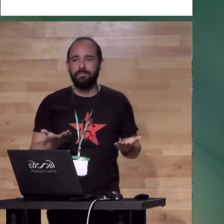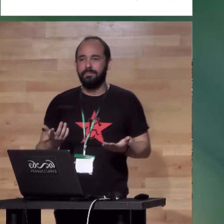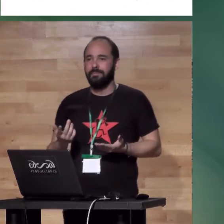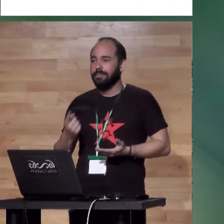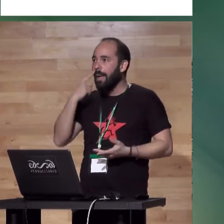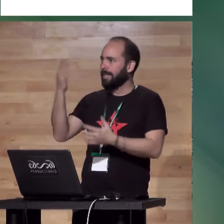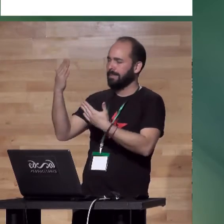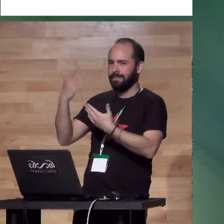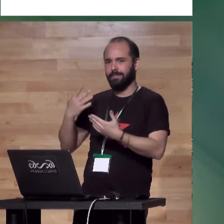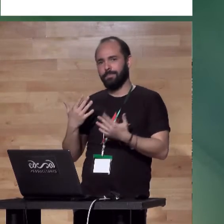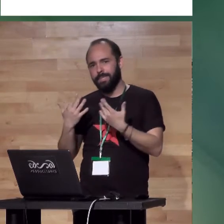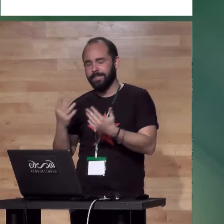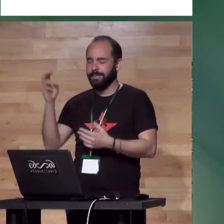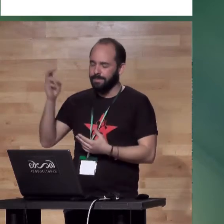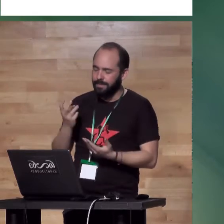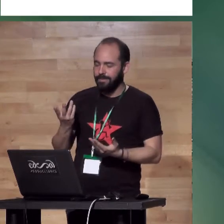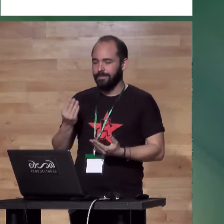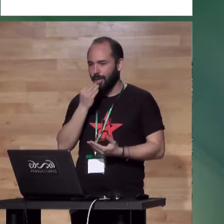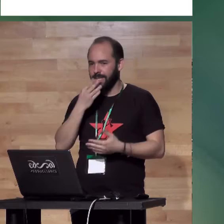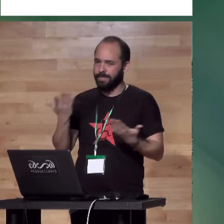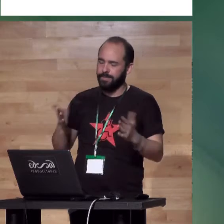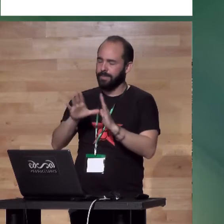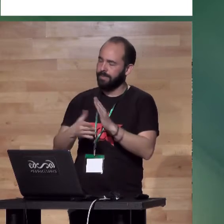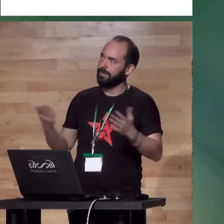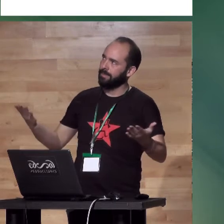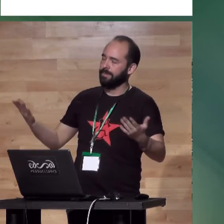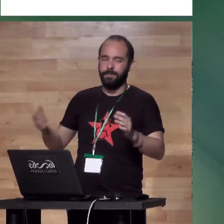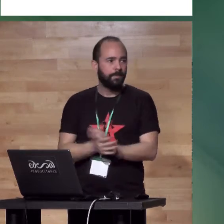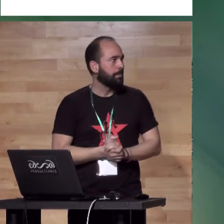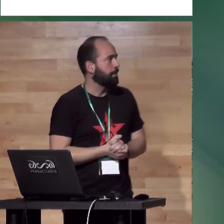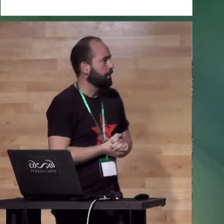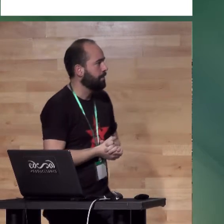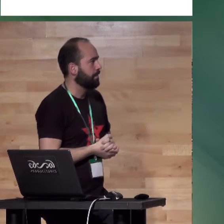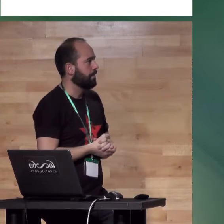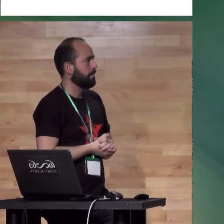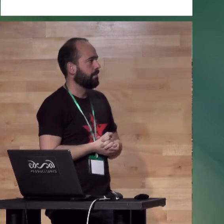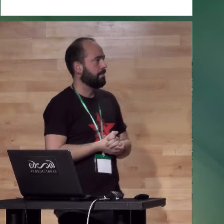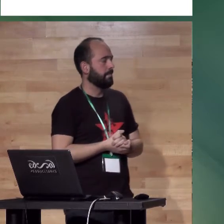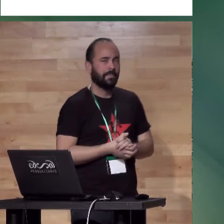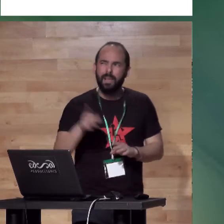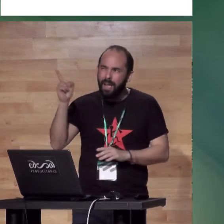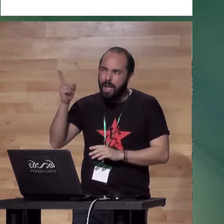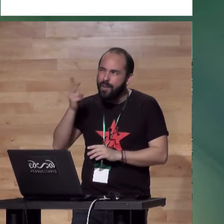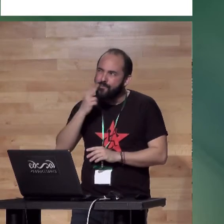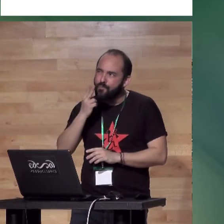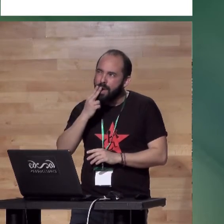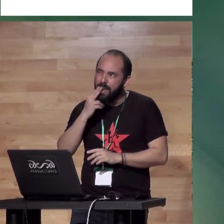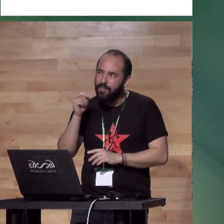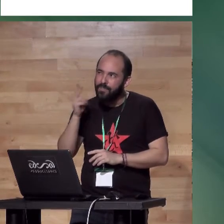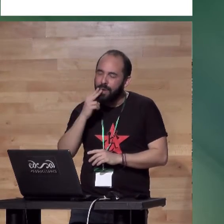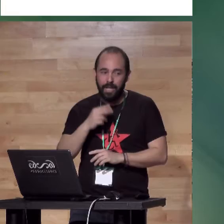Su esposa, hablando con el teléfono, por él, seguramente le está diciendo, venga, vuelve a casa pronto, que hay prisa, que tenemos que hacer la